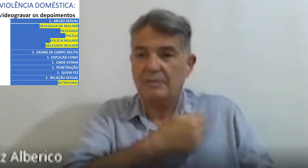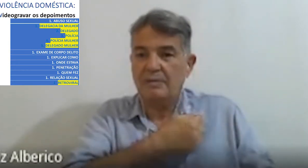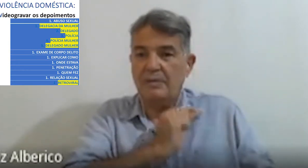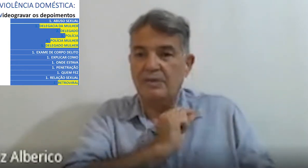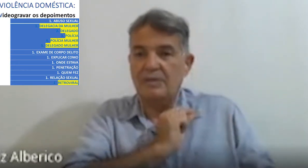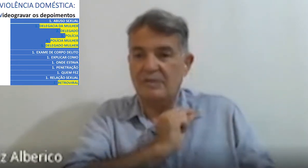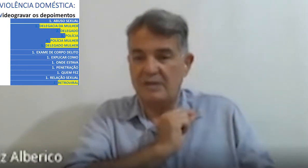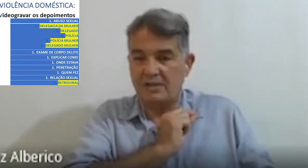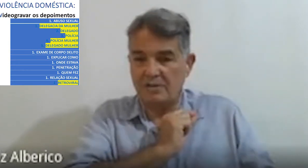É só você fazer isso.